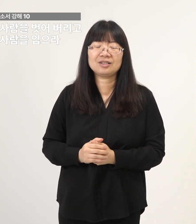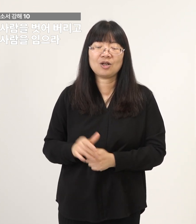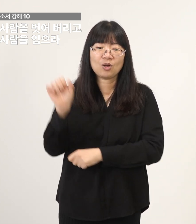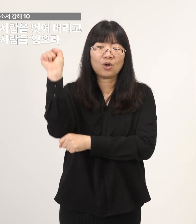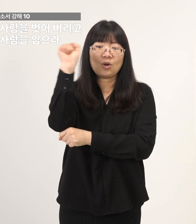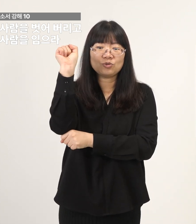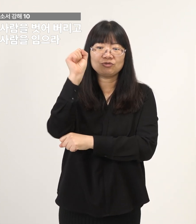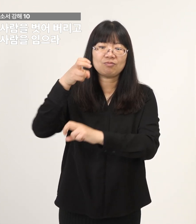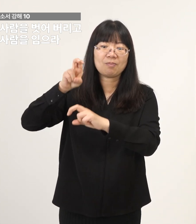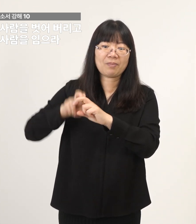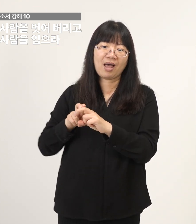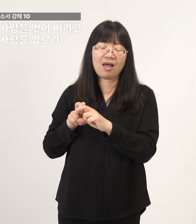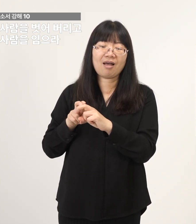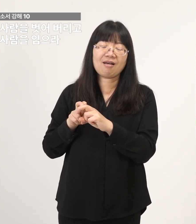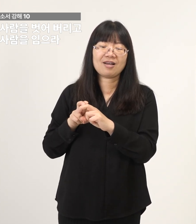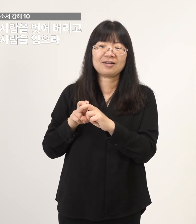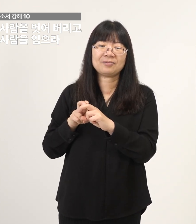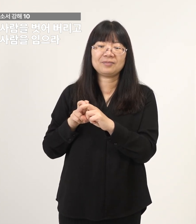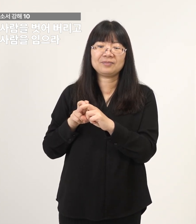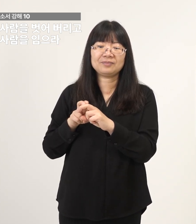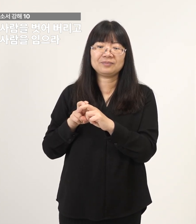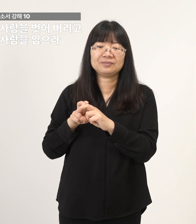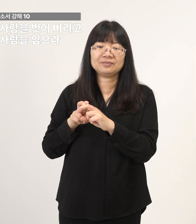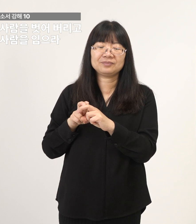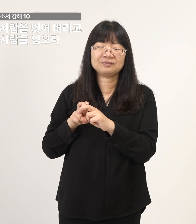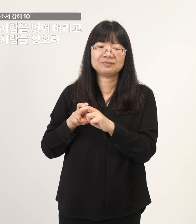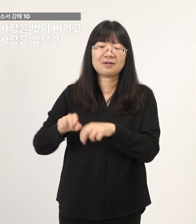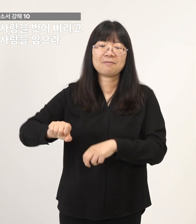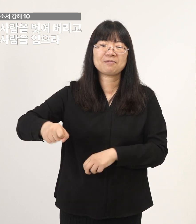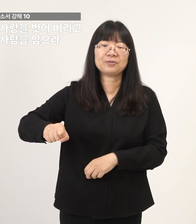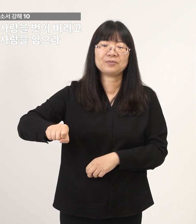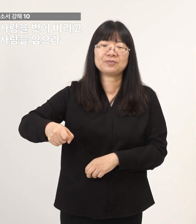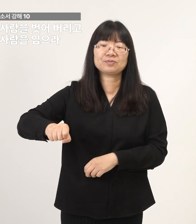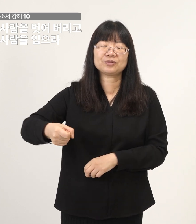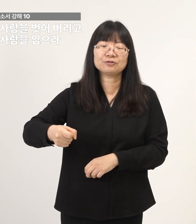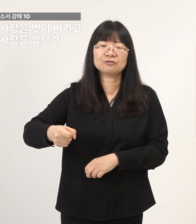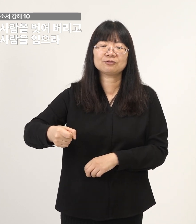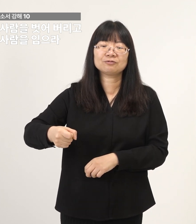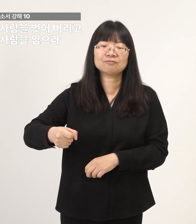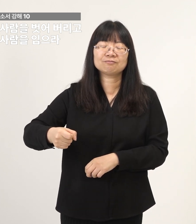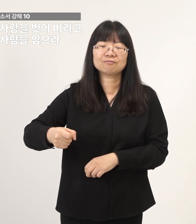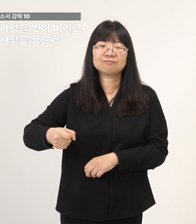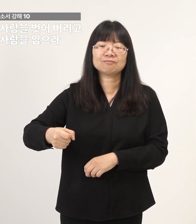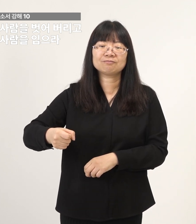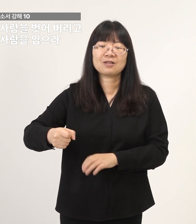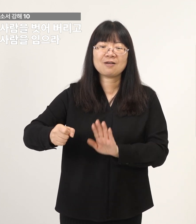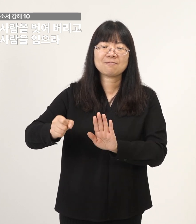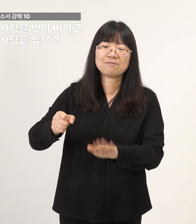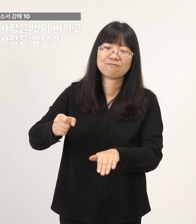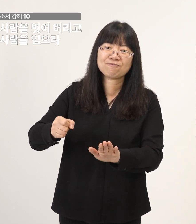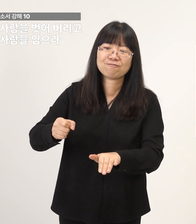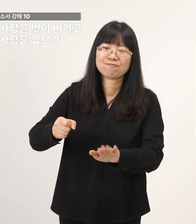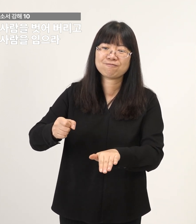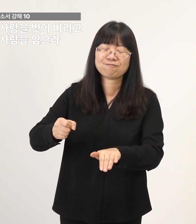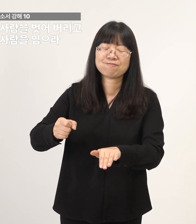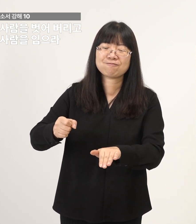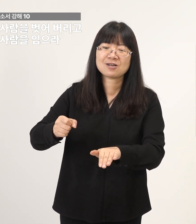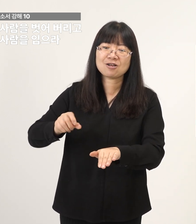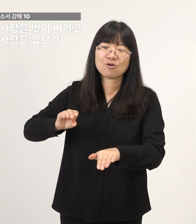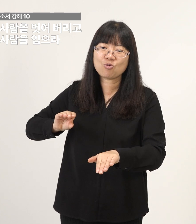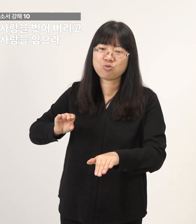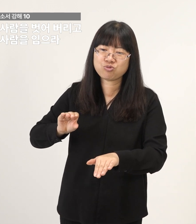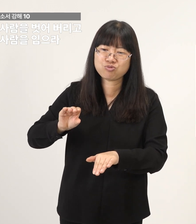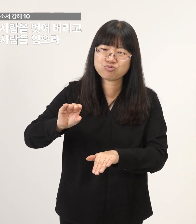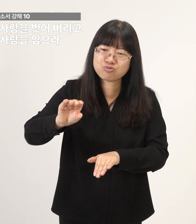운전대에 올라타가지고 시동 걸고 붕붕 밟으면 쭉쭉